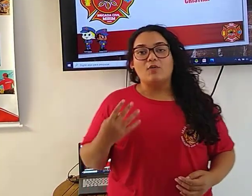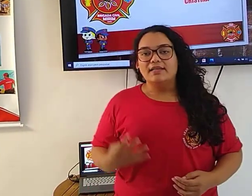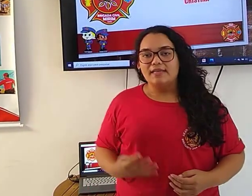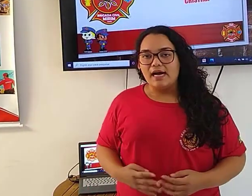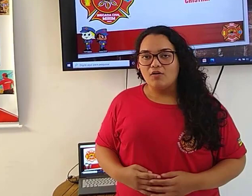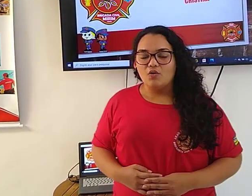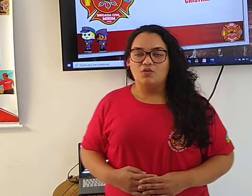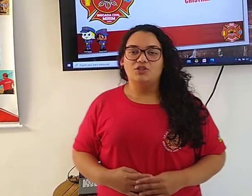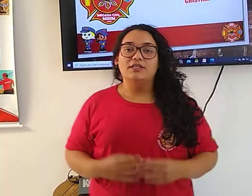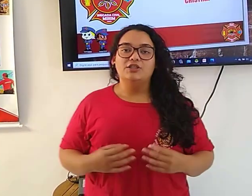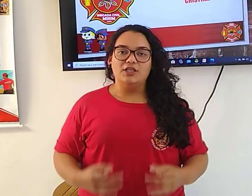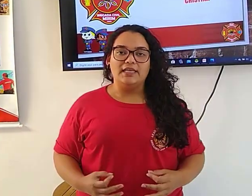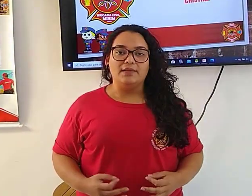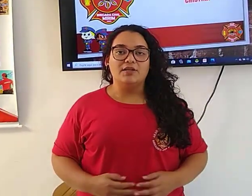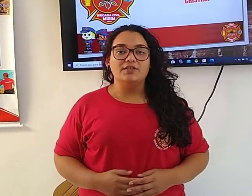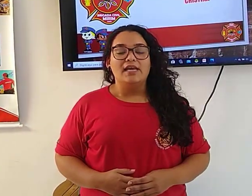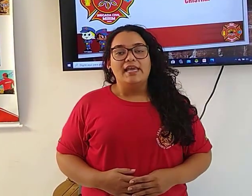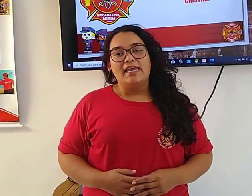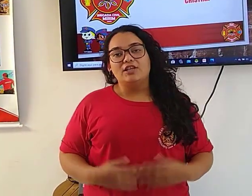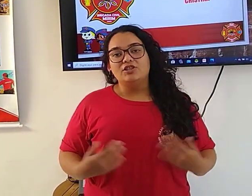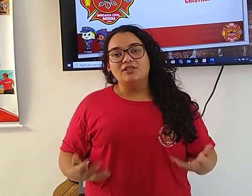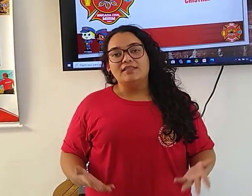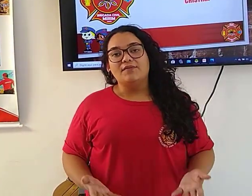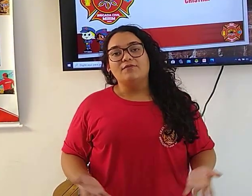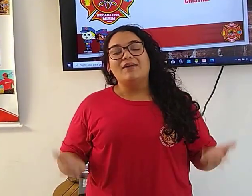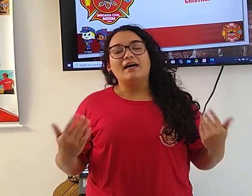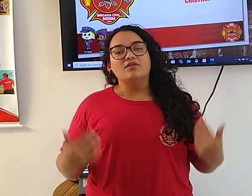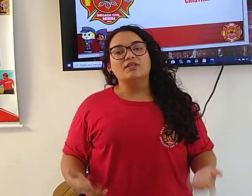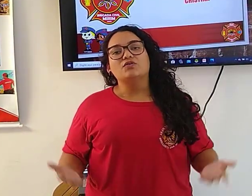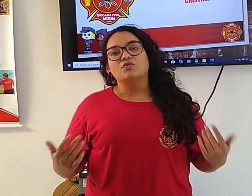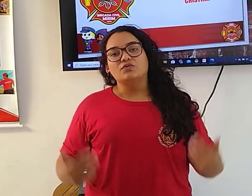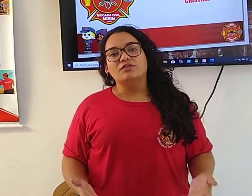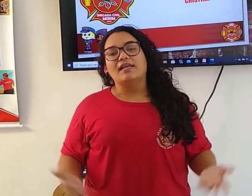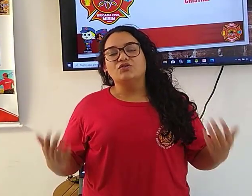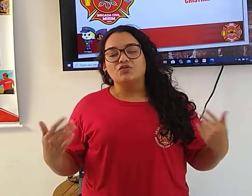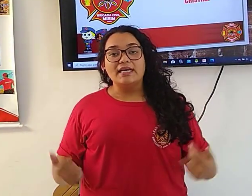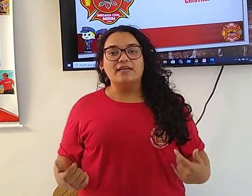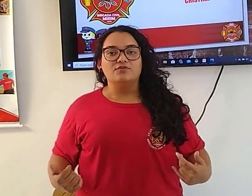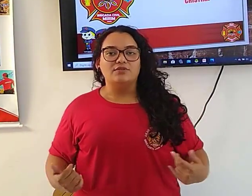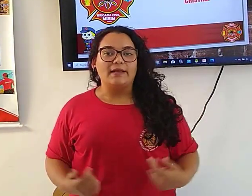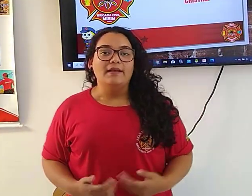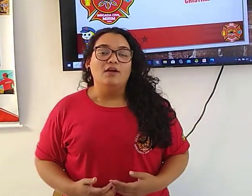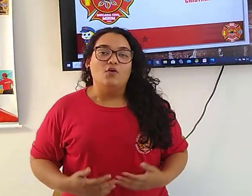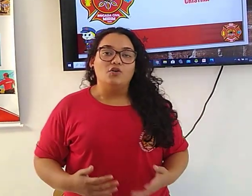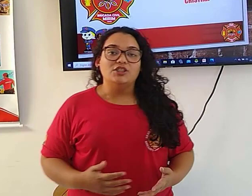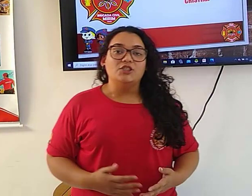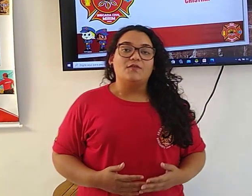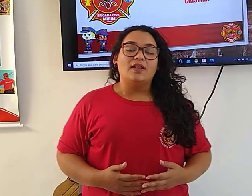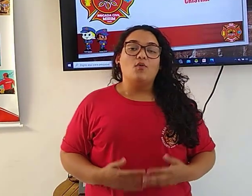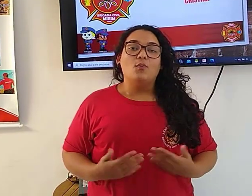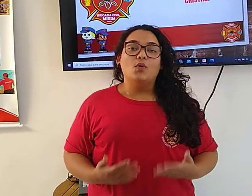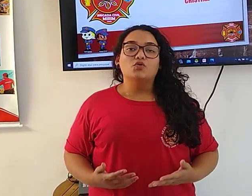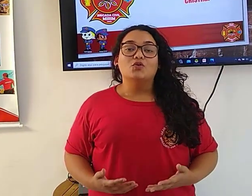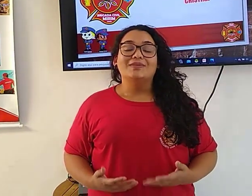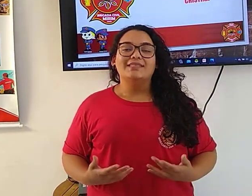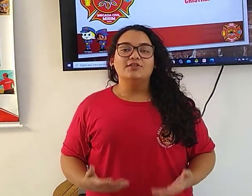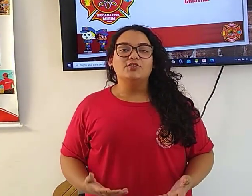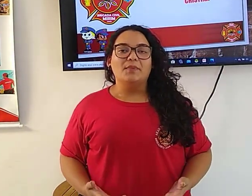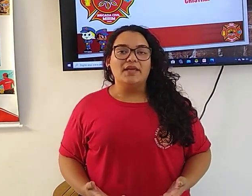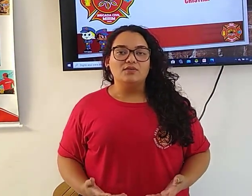aula hoje de Libras e a gente já teve vários assuntos relacionados, né? Hoje a gente vai falar um pouco sobre sentimentos e